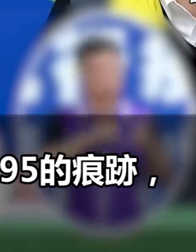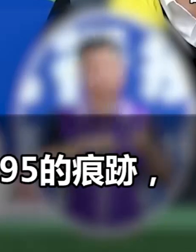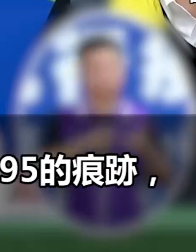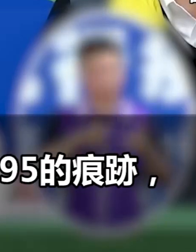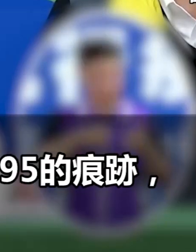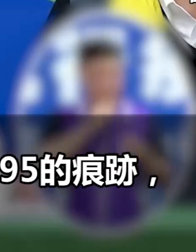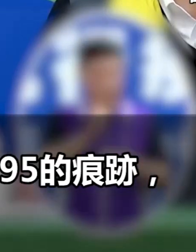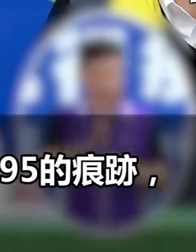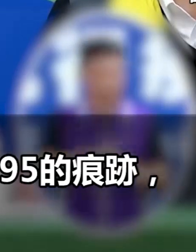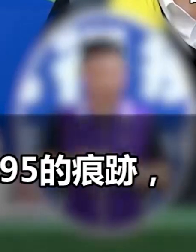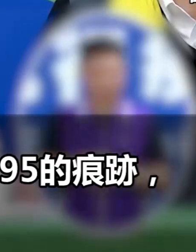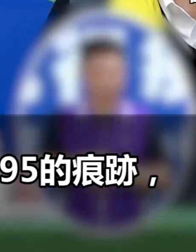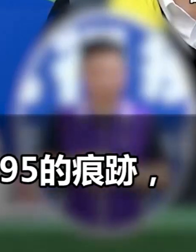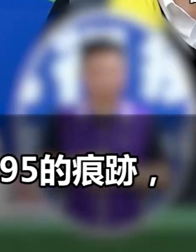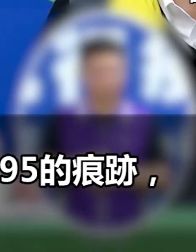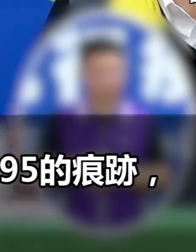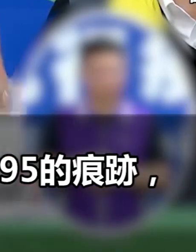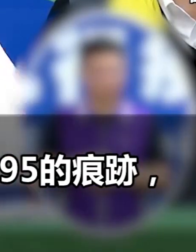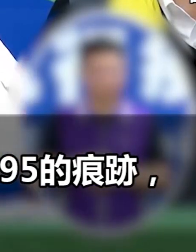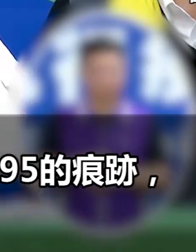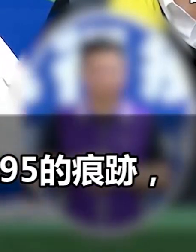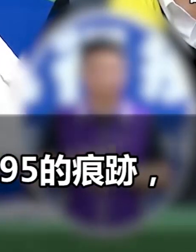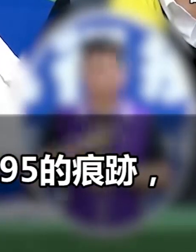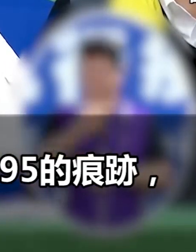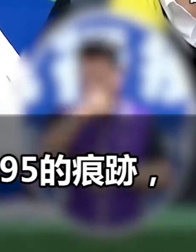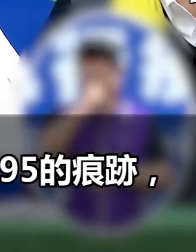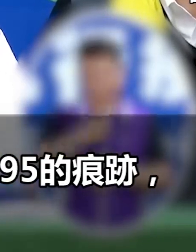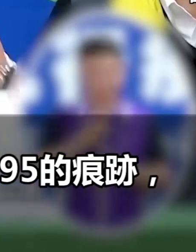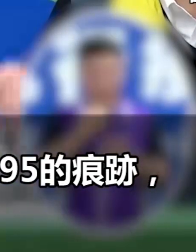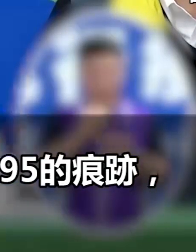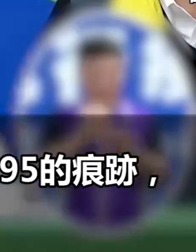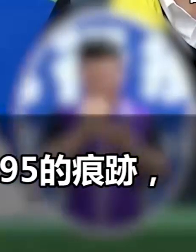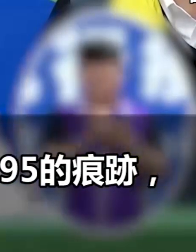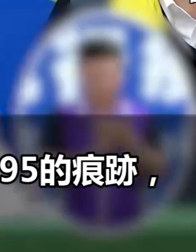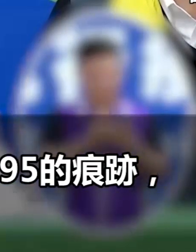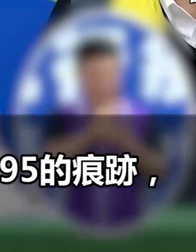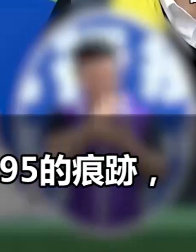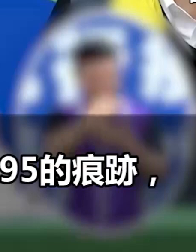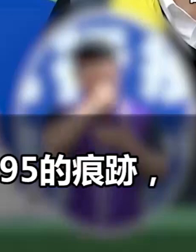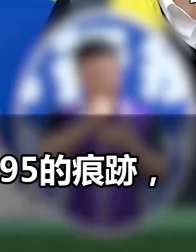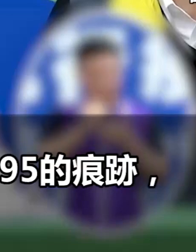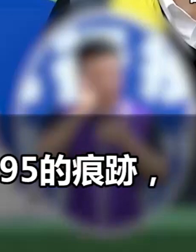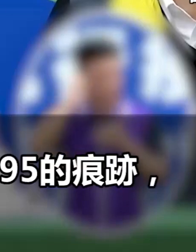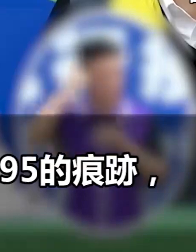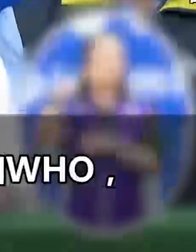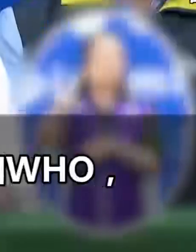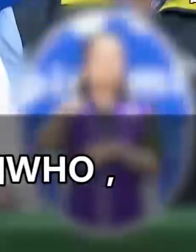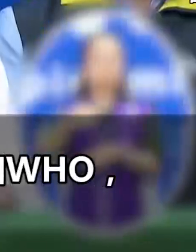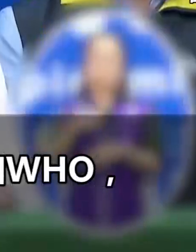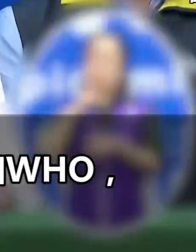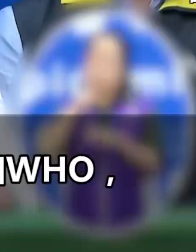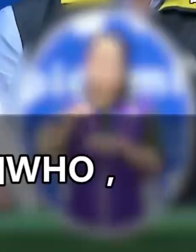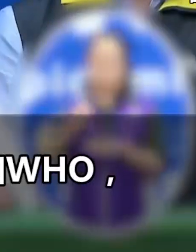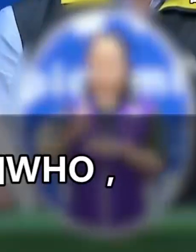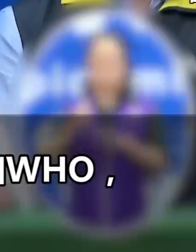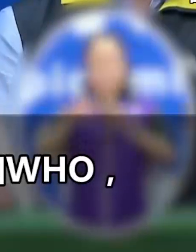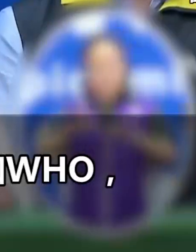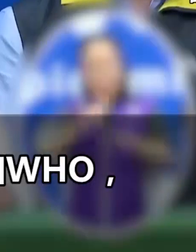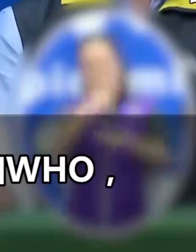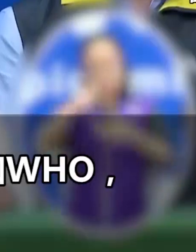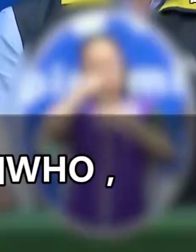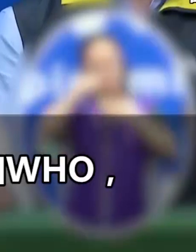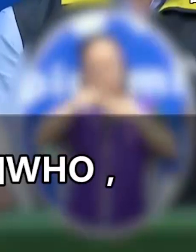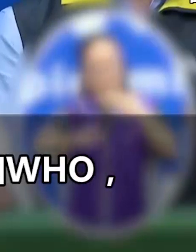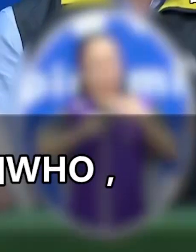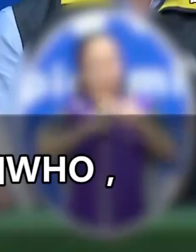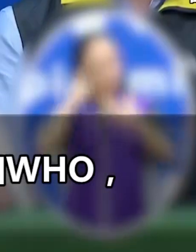是一个，我们的一个留下一个历史的记录的痕迹了。现在最有资格